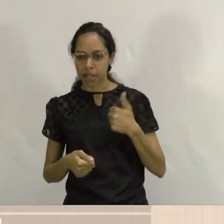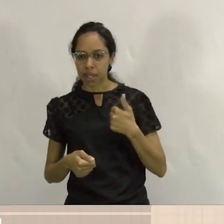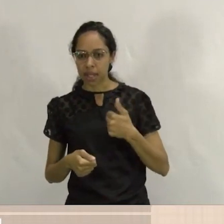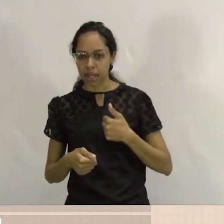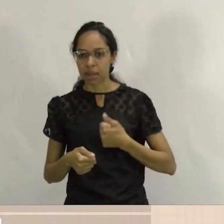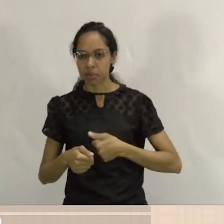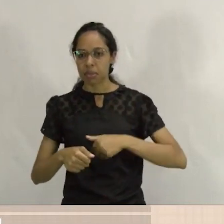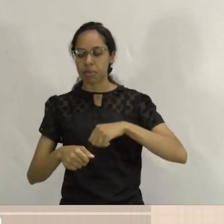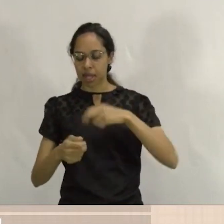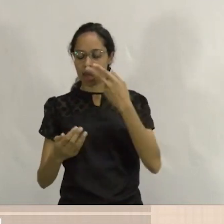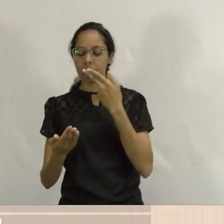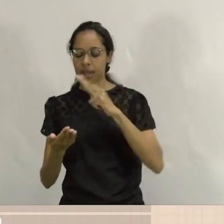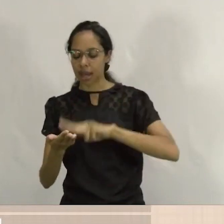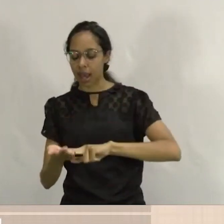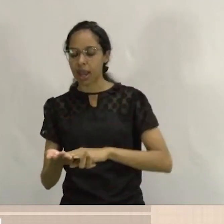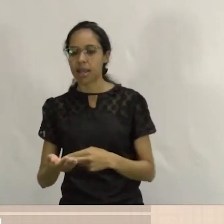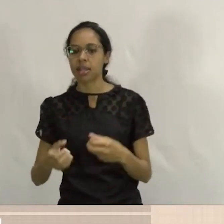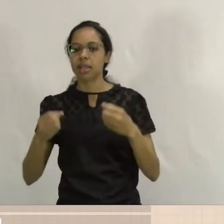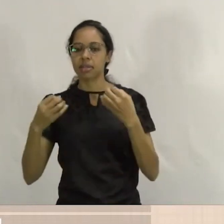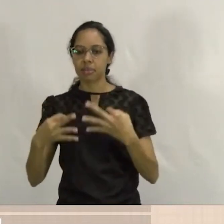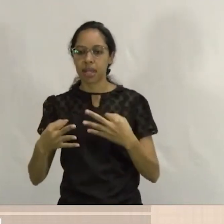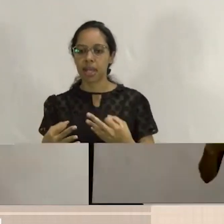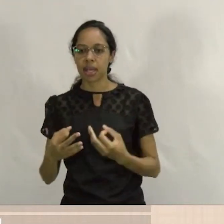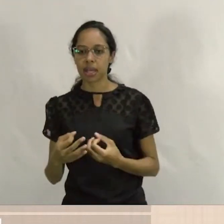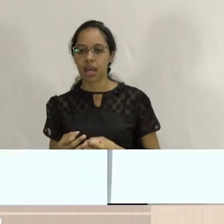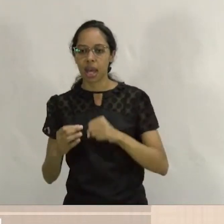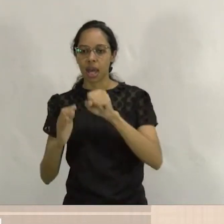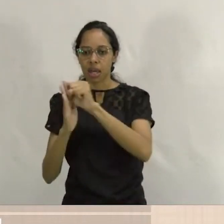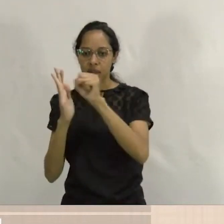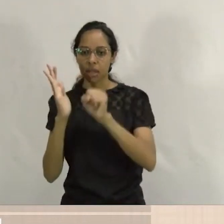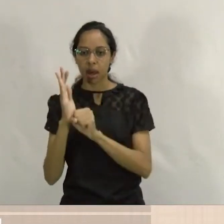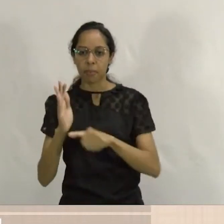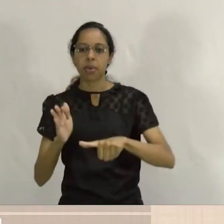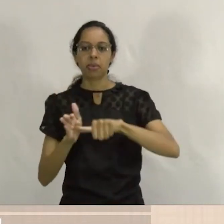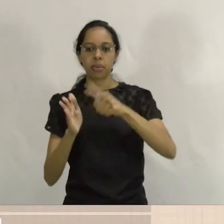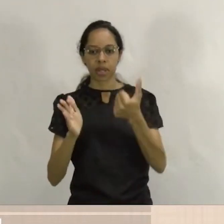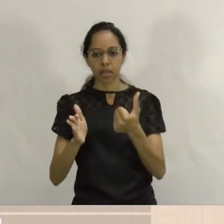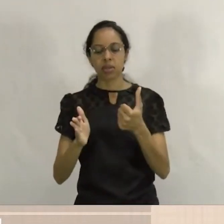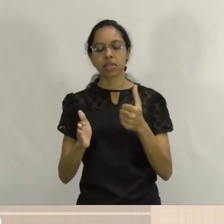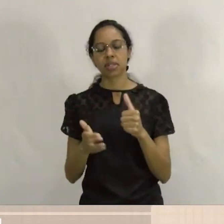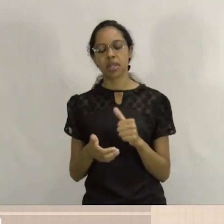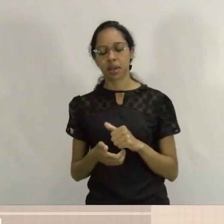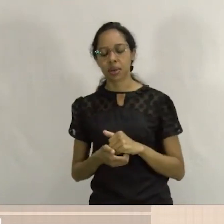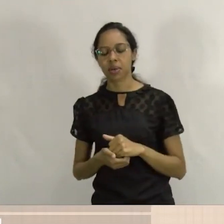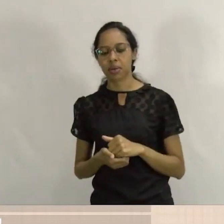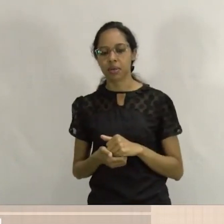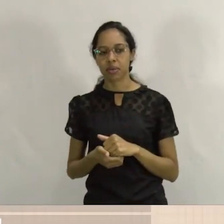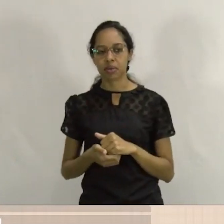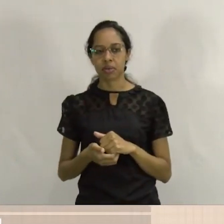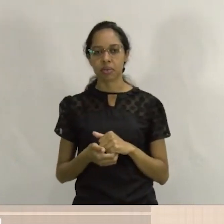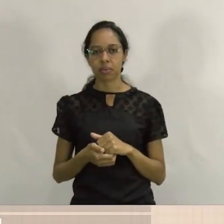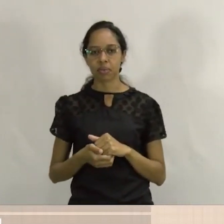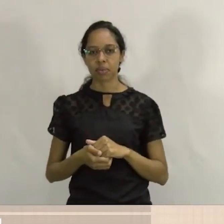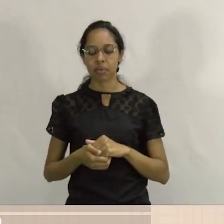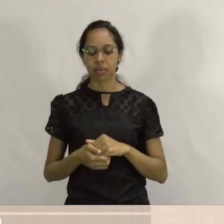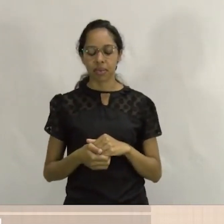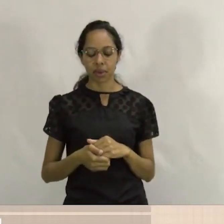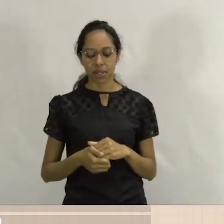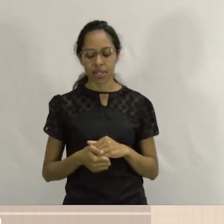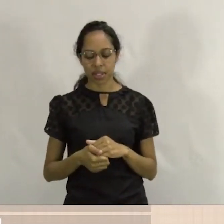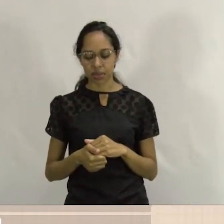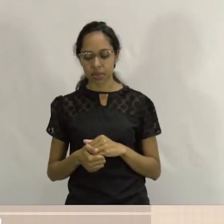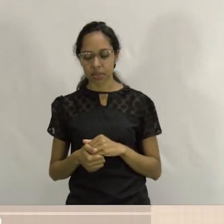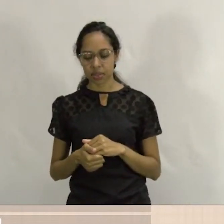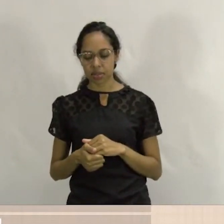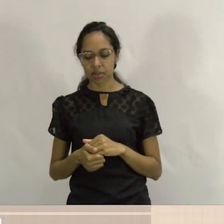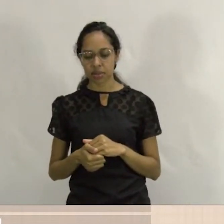Essas coisas diz aquele que conserva na mão direita as 7 estrelas e anda no meio dos 7 candeiros de ouro.